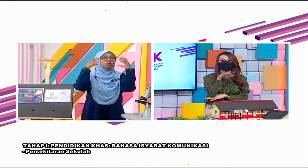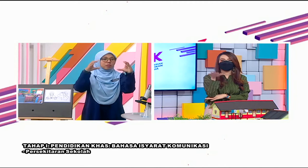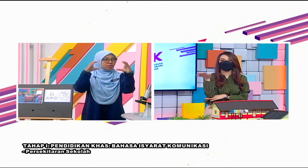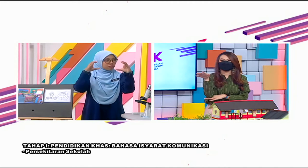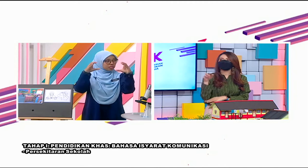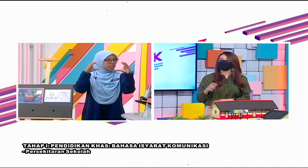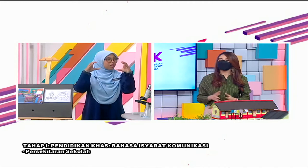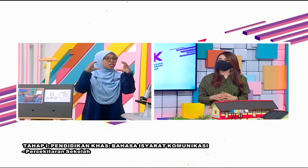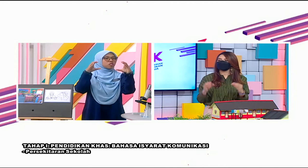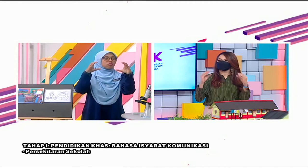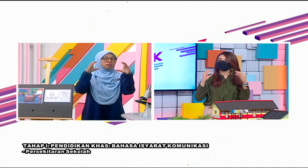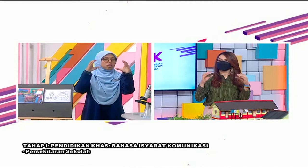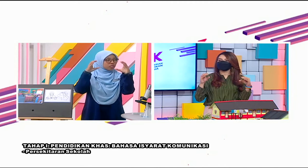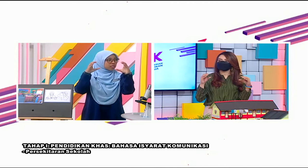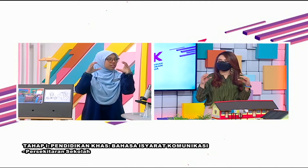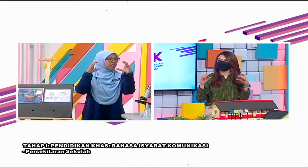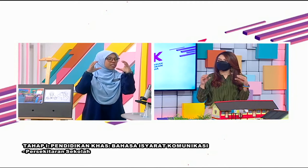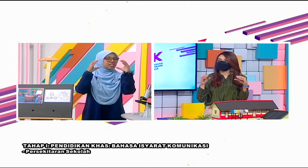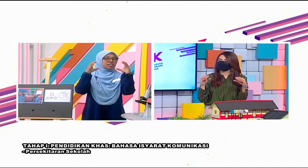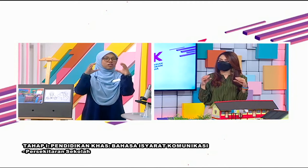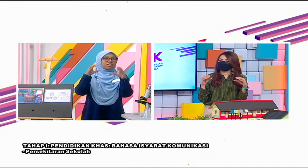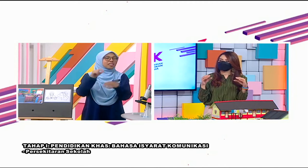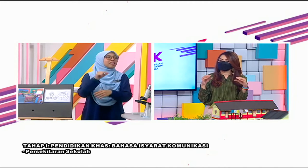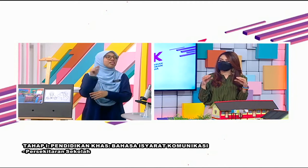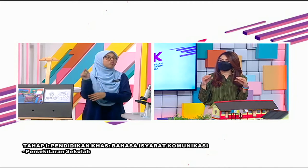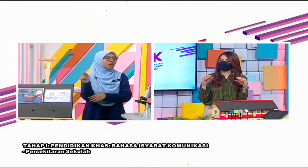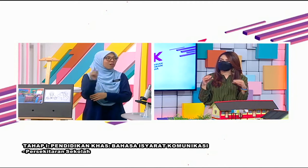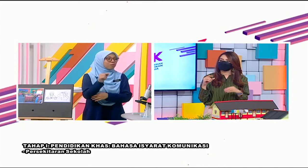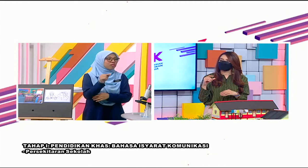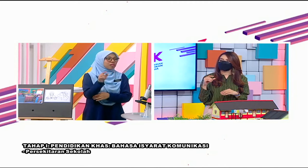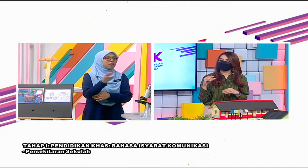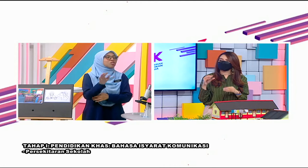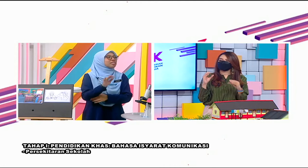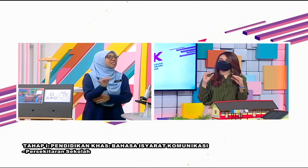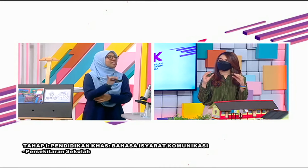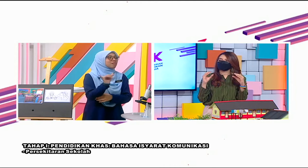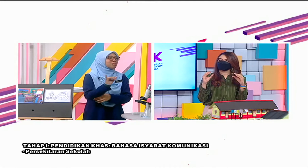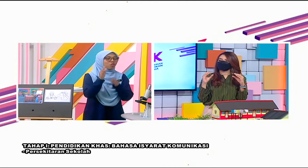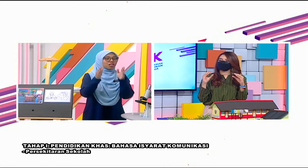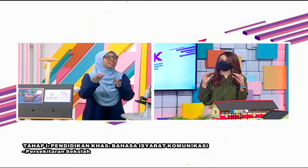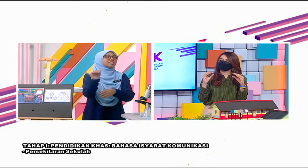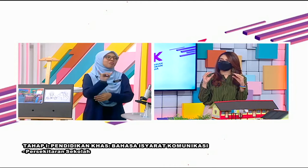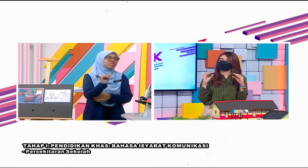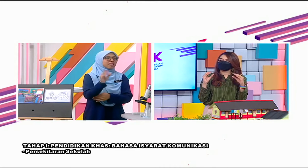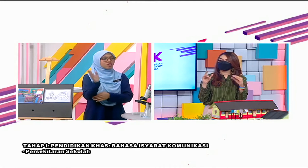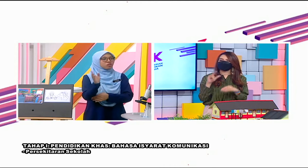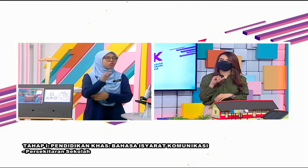macam ni maksudnya ejaan itu adalah cikgu walaupun maksud dia adalah sama, orang yang sama, cikgu guru